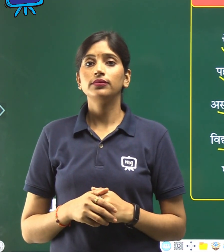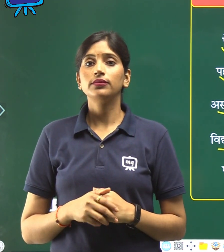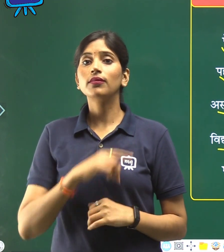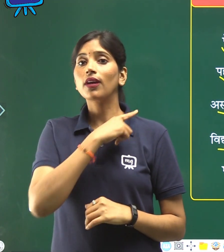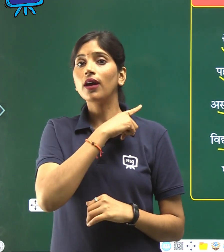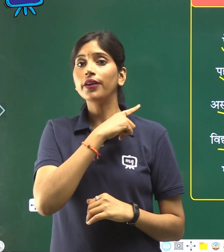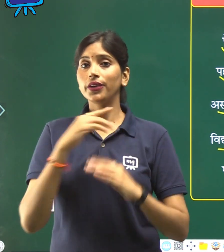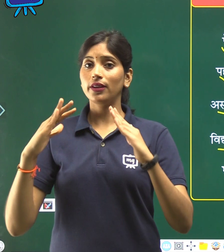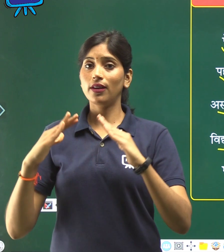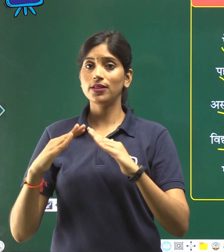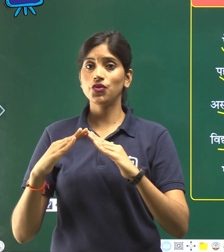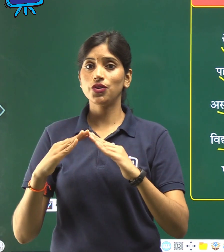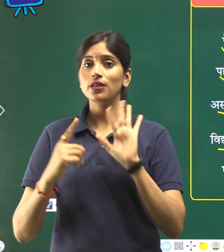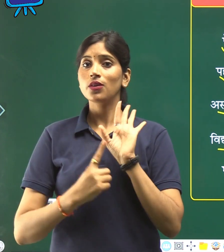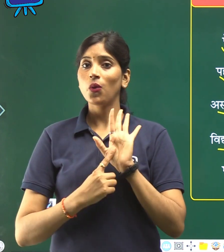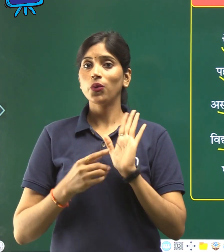यह चिन्ह होता है